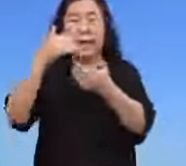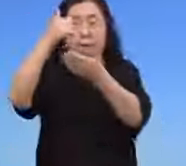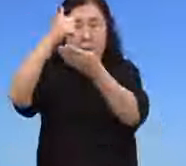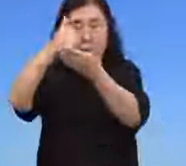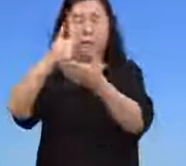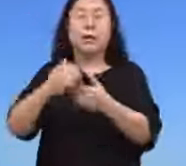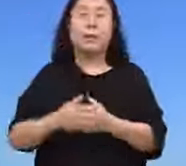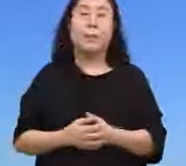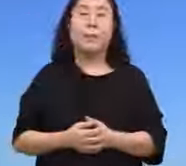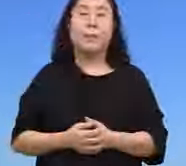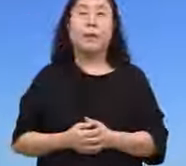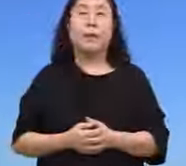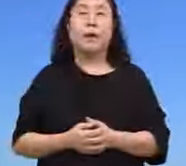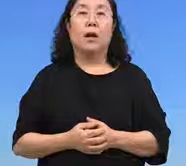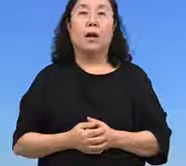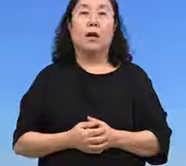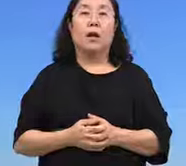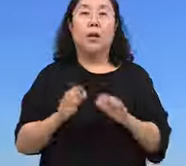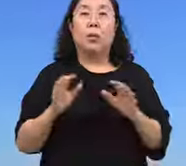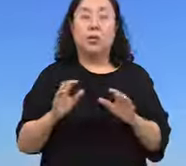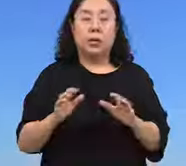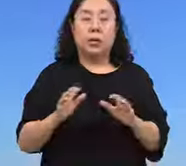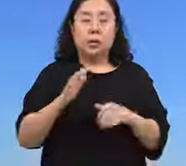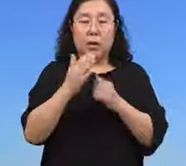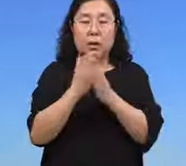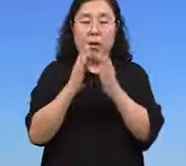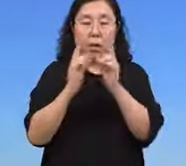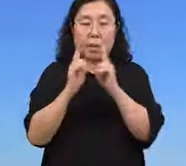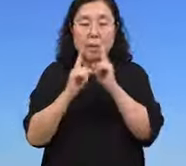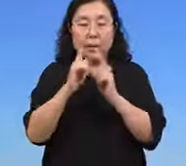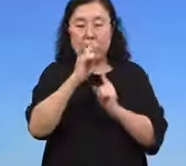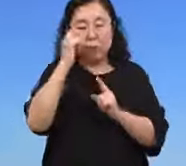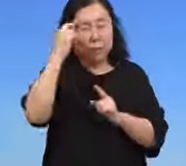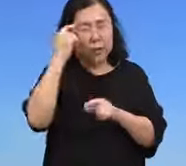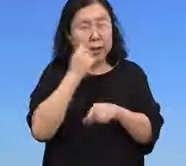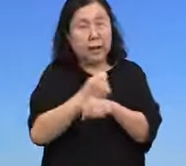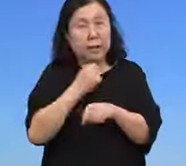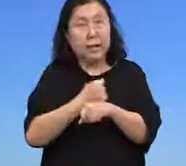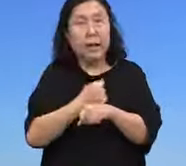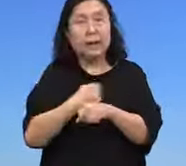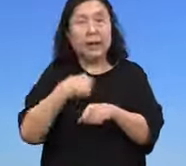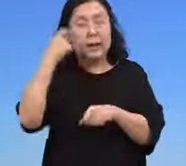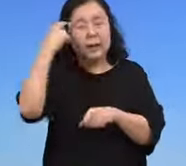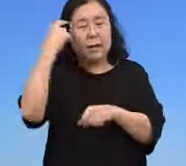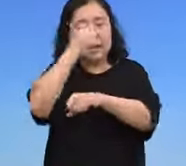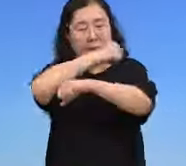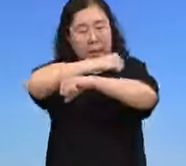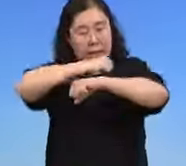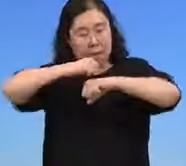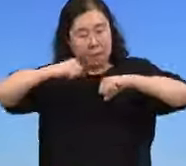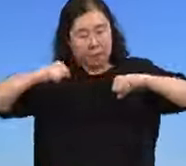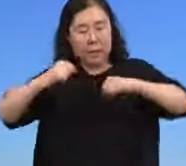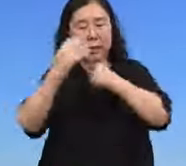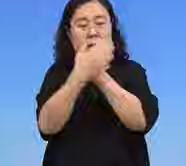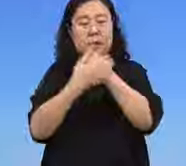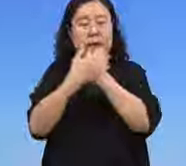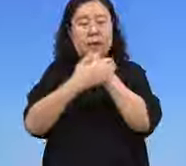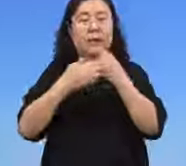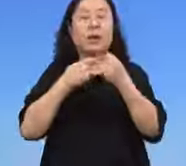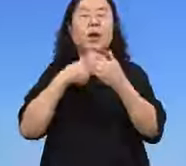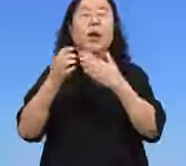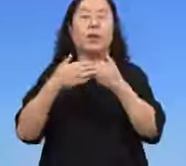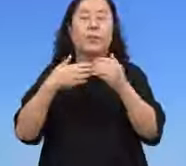여호와 하나님. 저는 오늘 본문을 묵상하다가 제 생각의 지경이 이렇게 넓어지는 은혜를 경험했는데요.